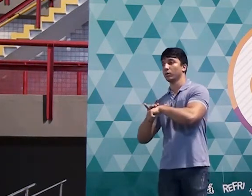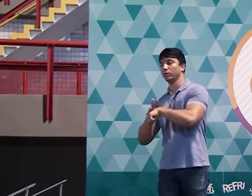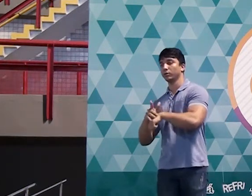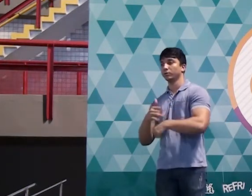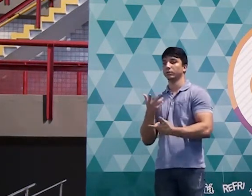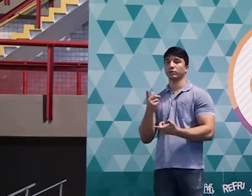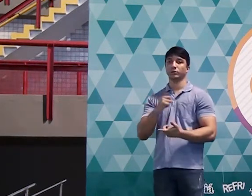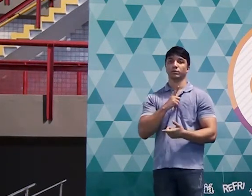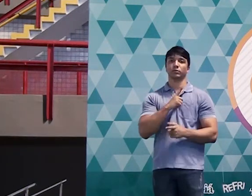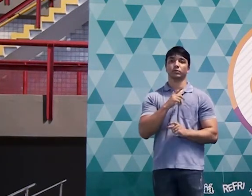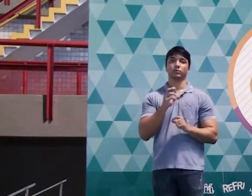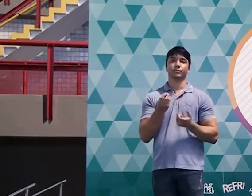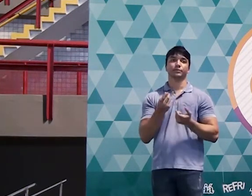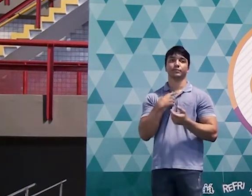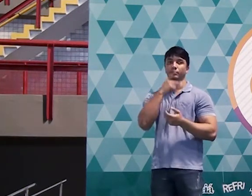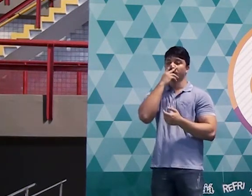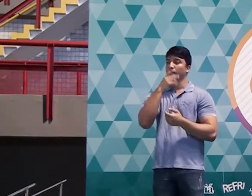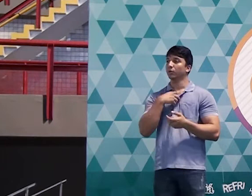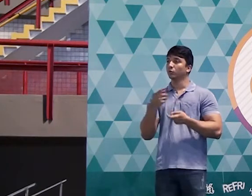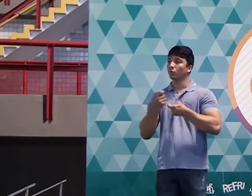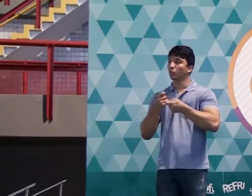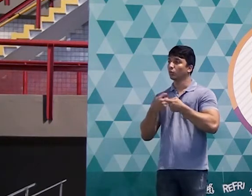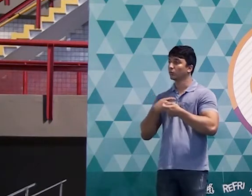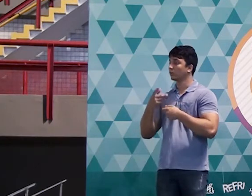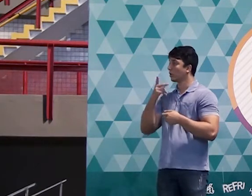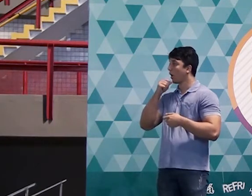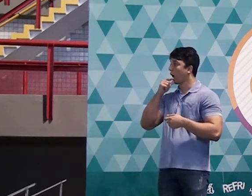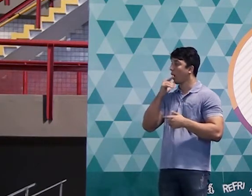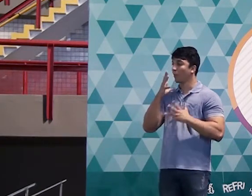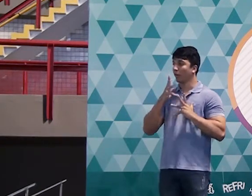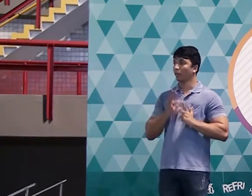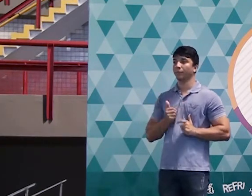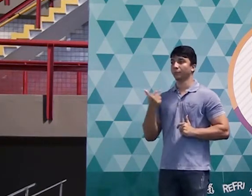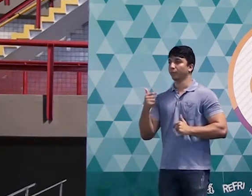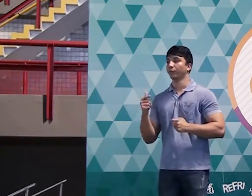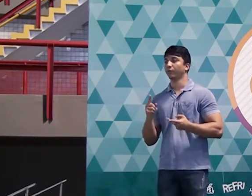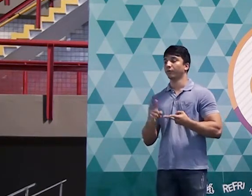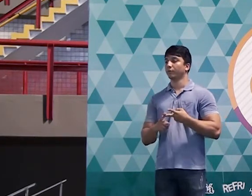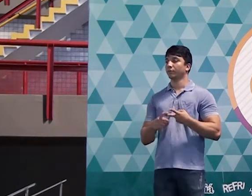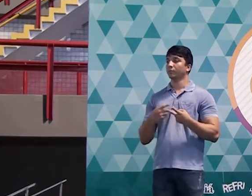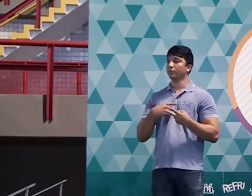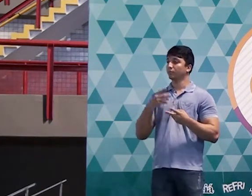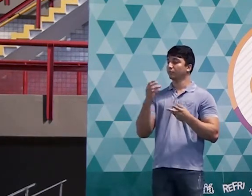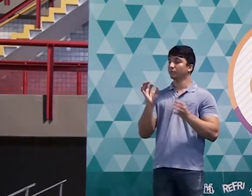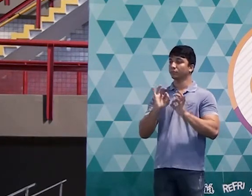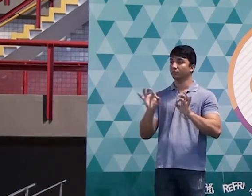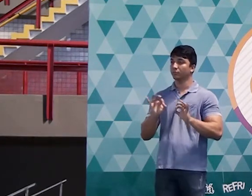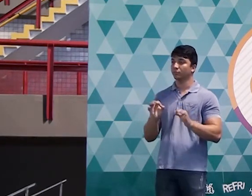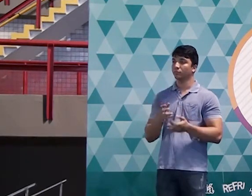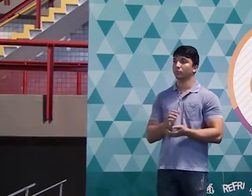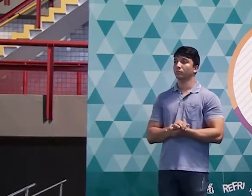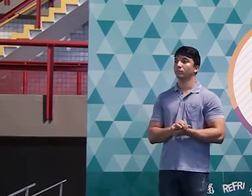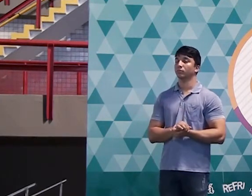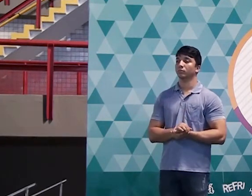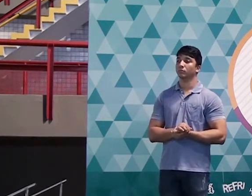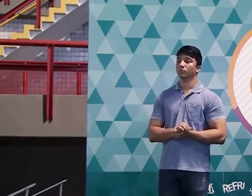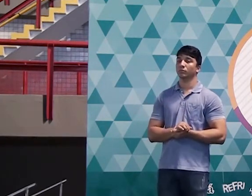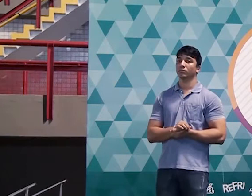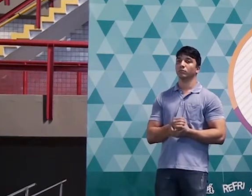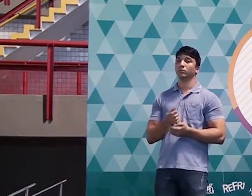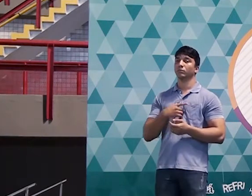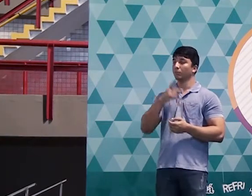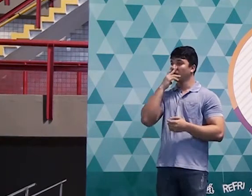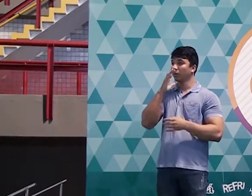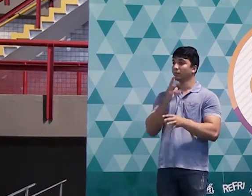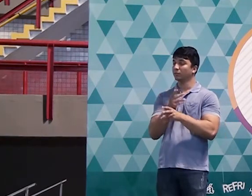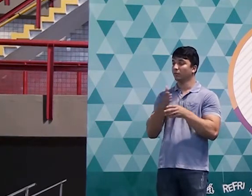não tinha nenhum controle de higiene da água, nem dos nossos destinos de lixo, nem de